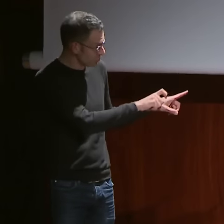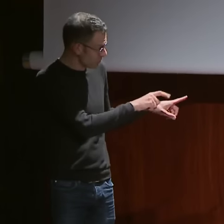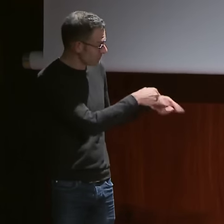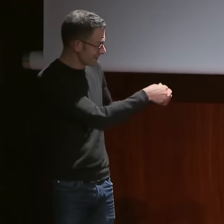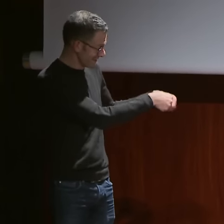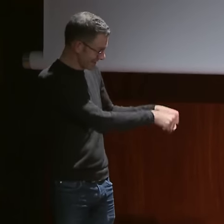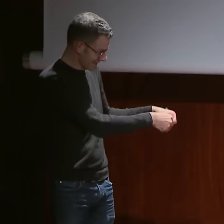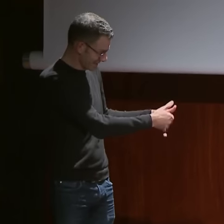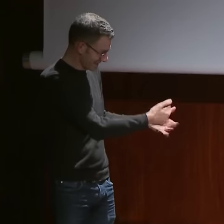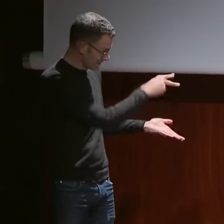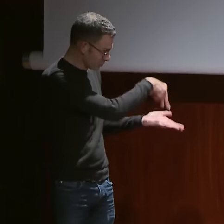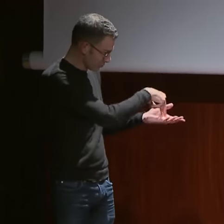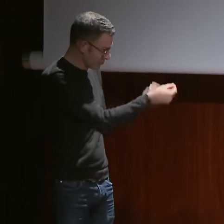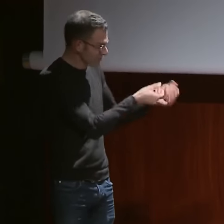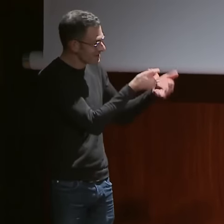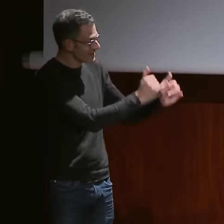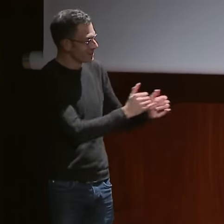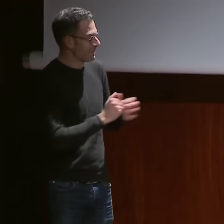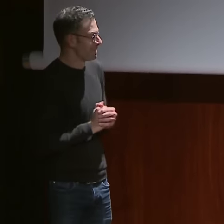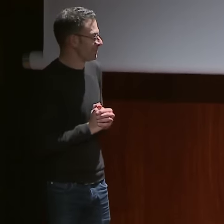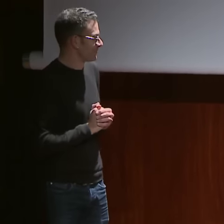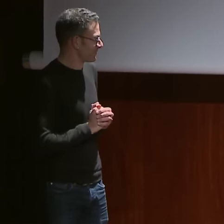Victor, oui, demande s'il reste. Ah, pardon.